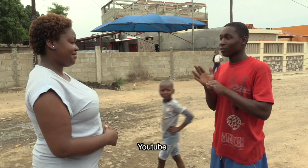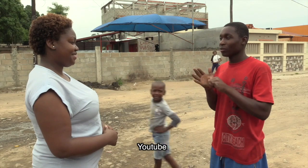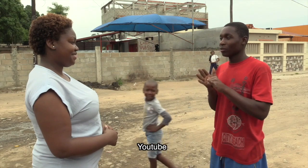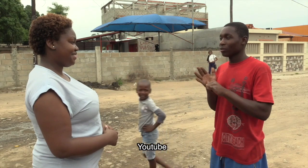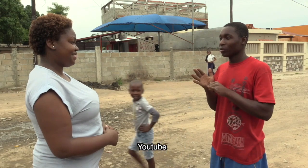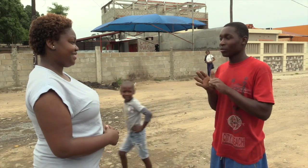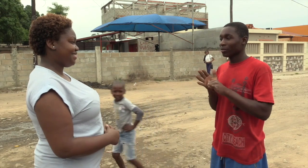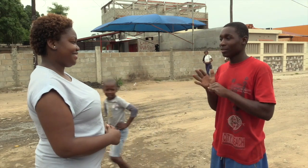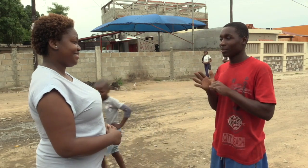YouTube.